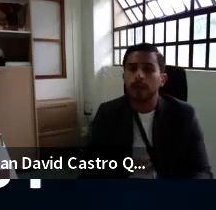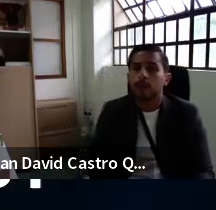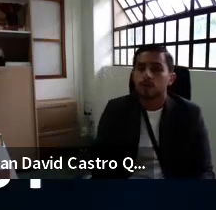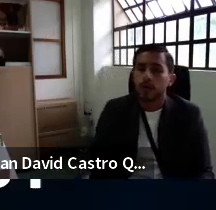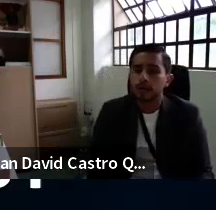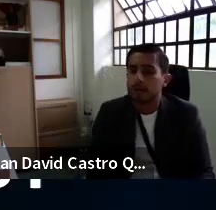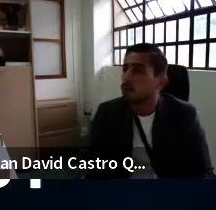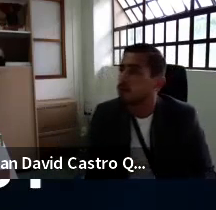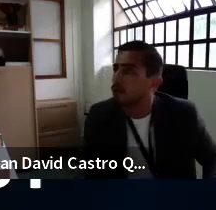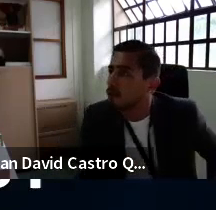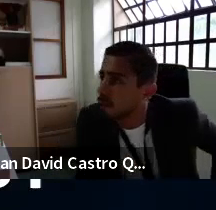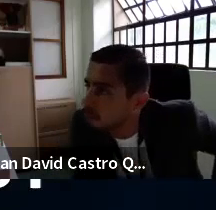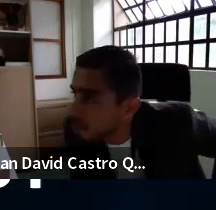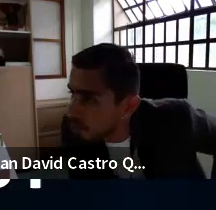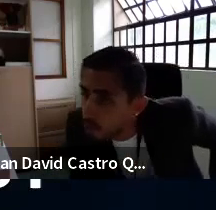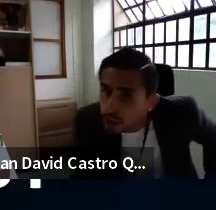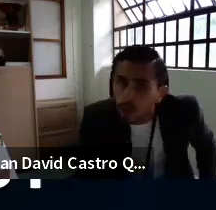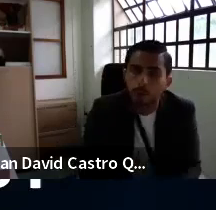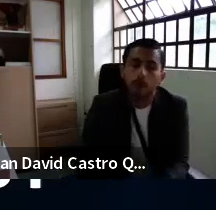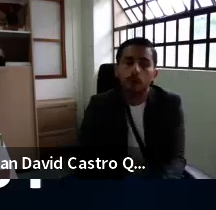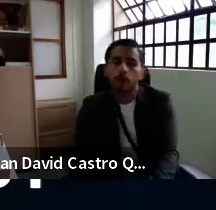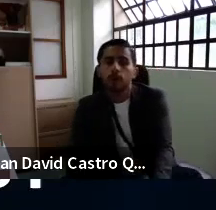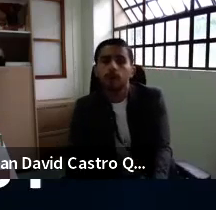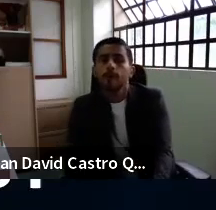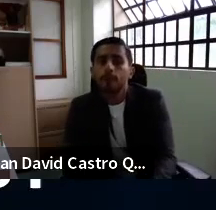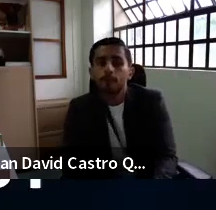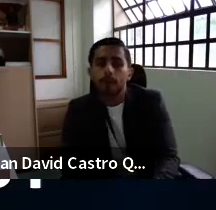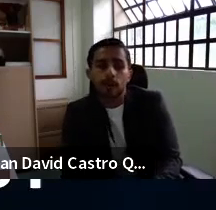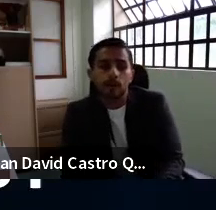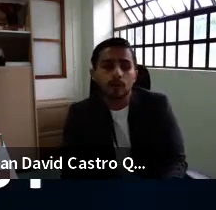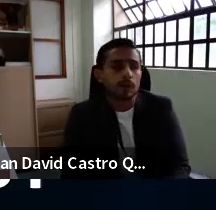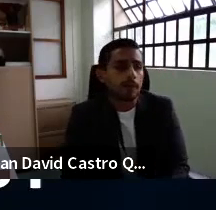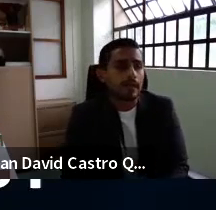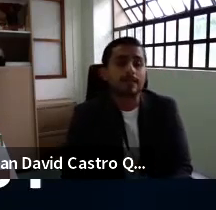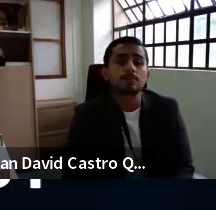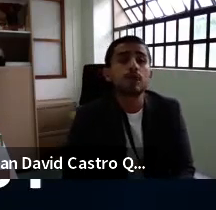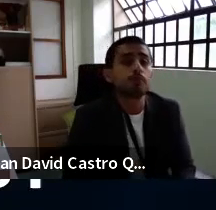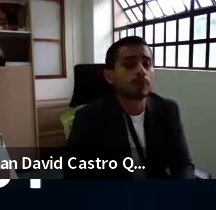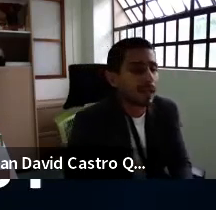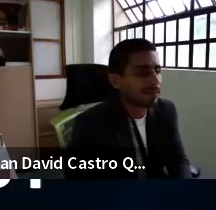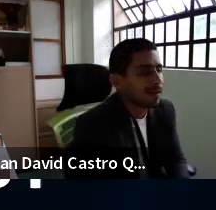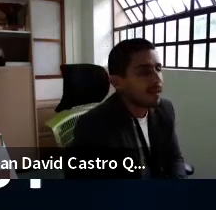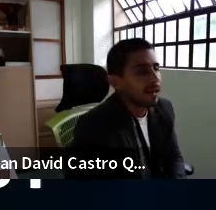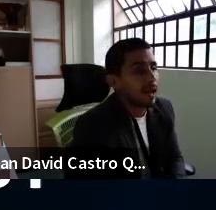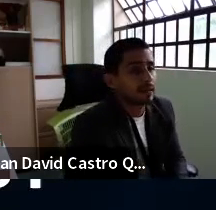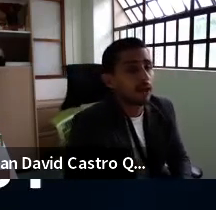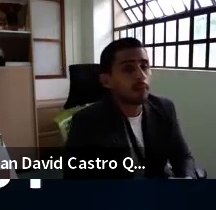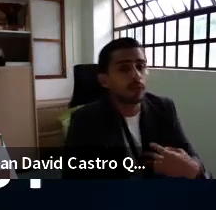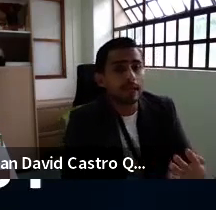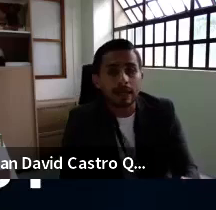sonar hasta un poco un poco lógico un poco obvio pero de todas maneras es muy importante que la gente en comunidad